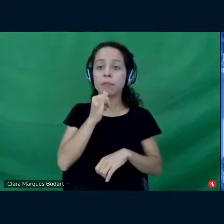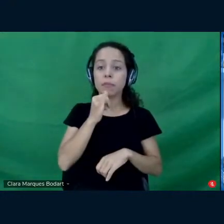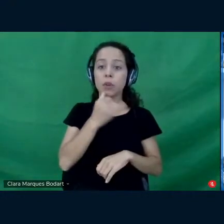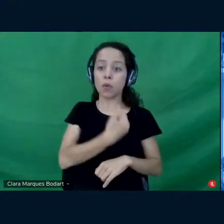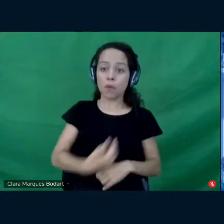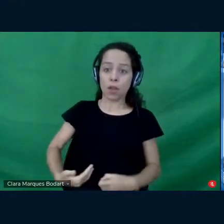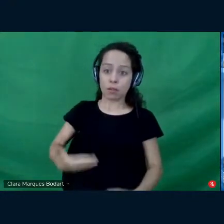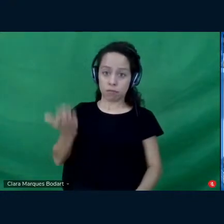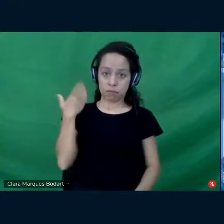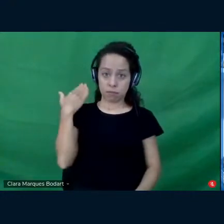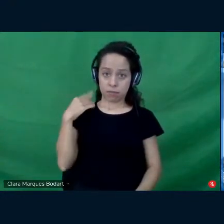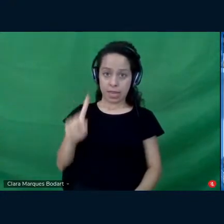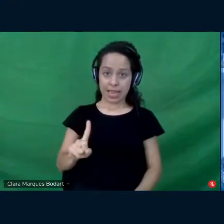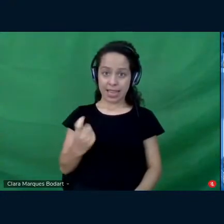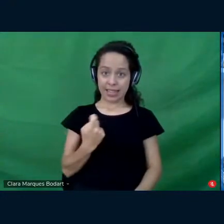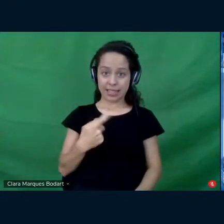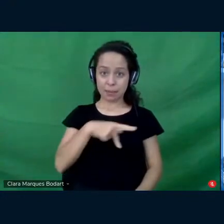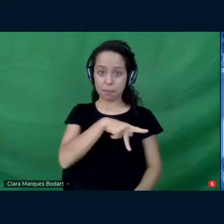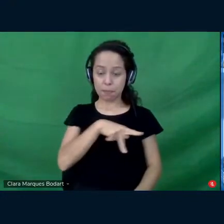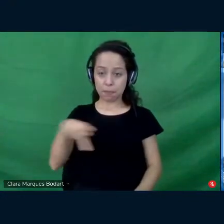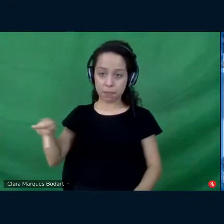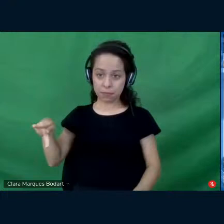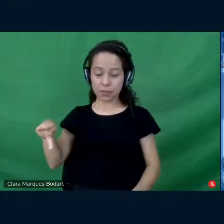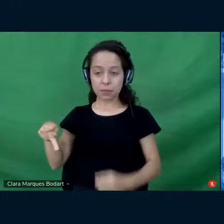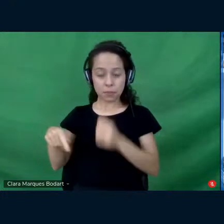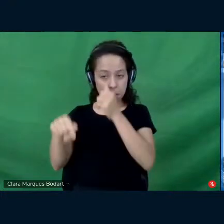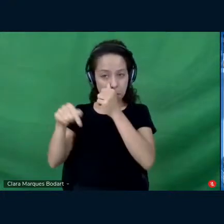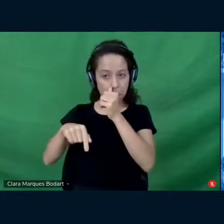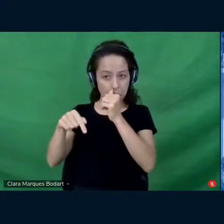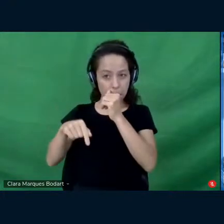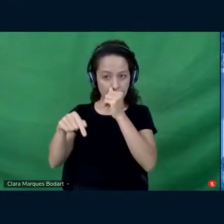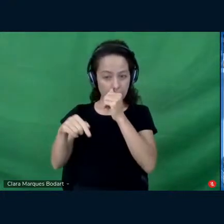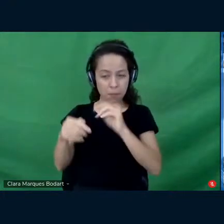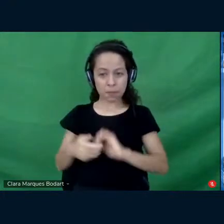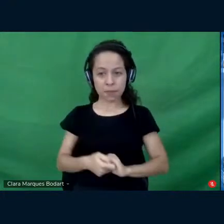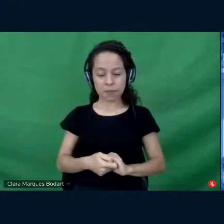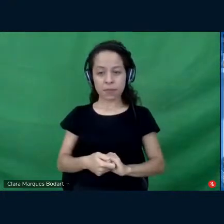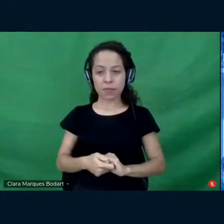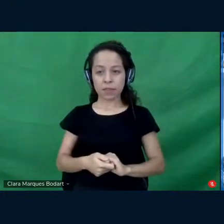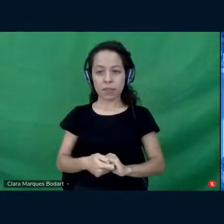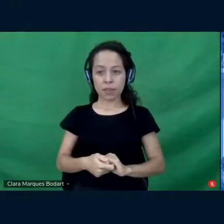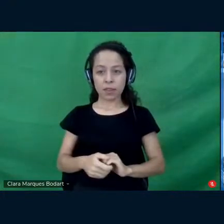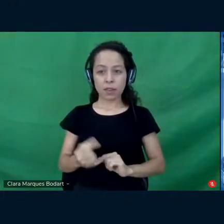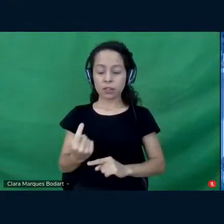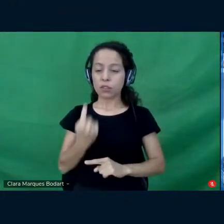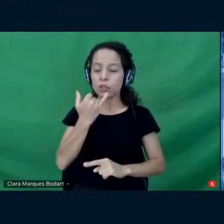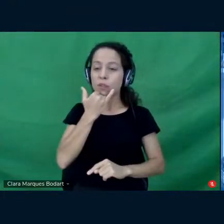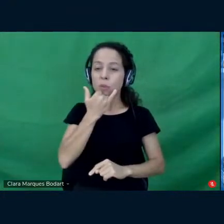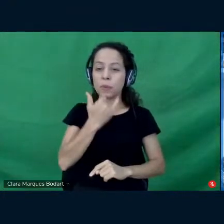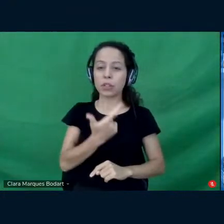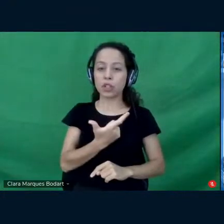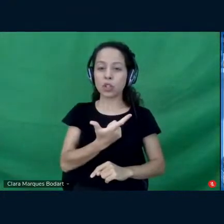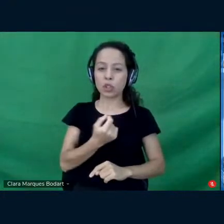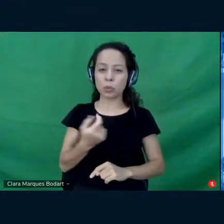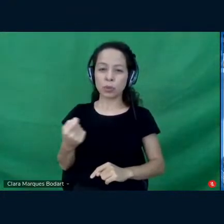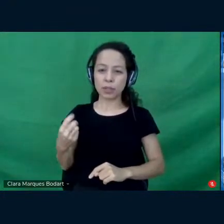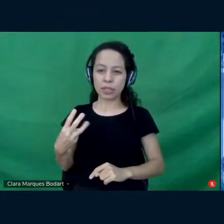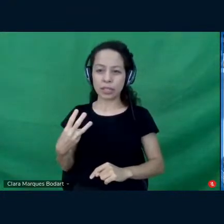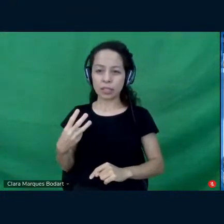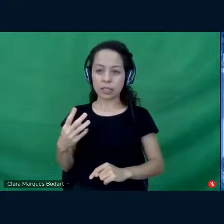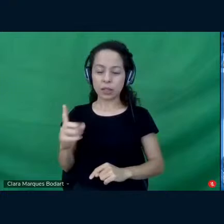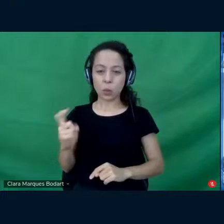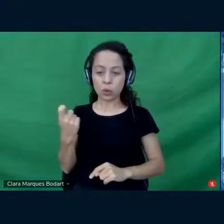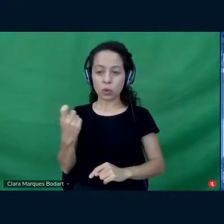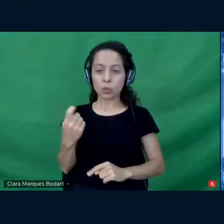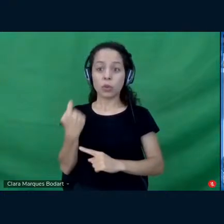né, era o governo Requião aqui, né, antes de 2003, foram fechados todos os colégios